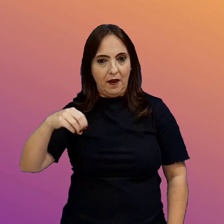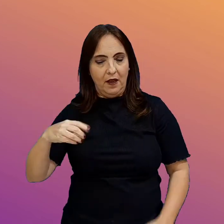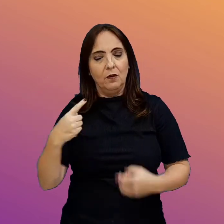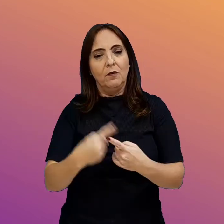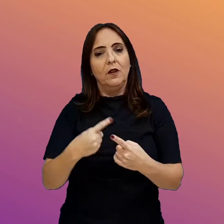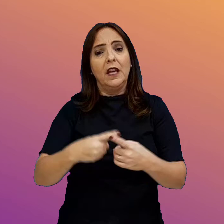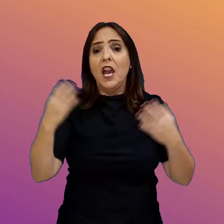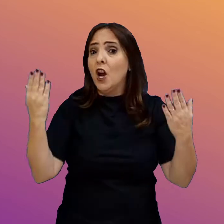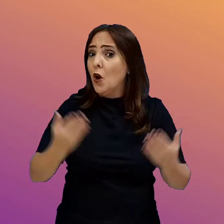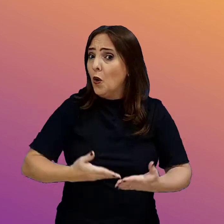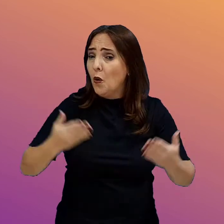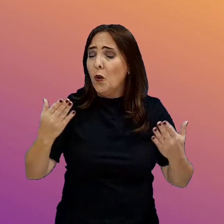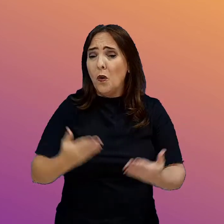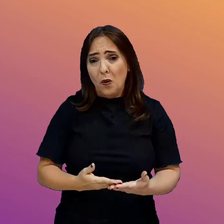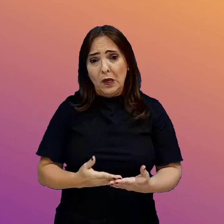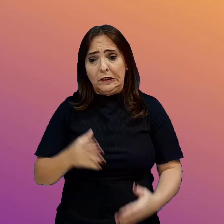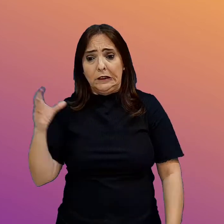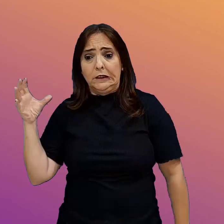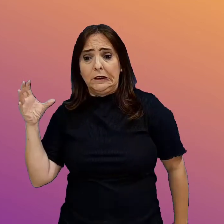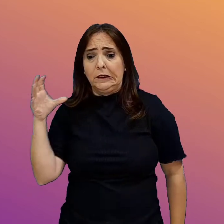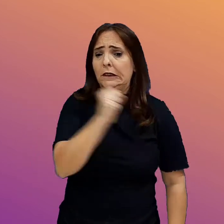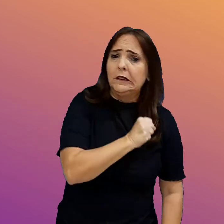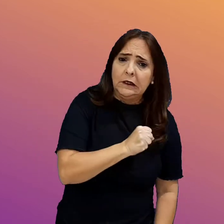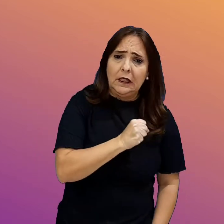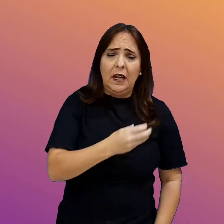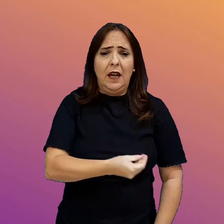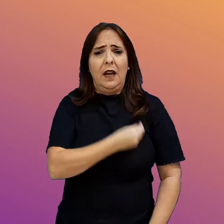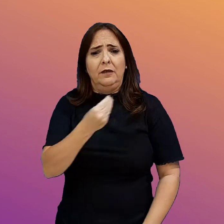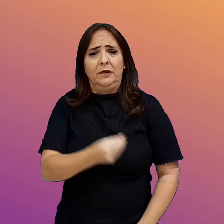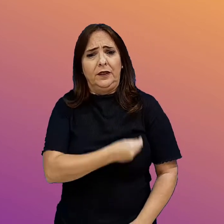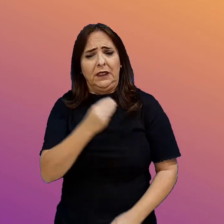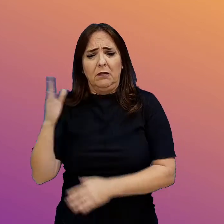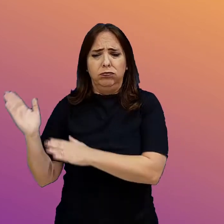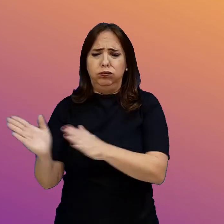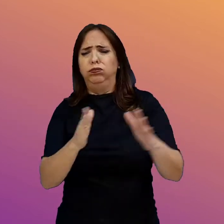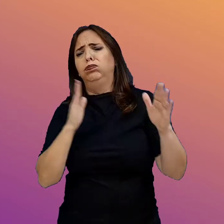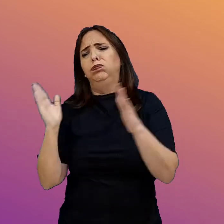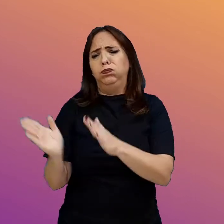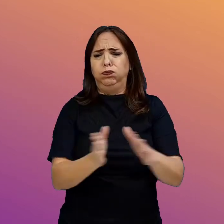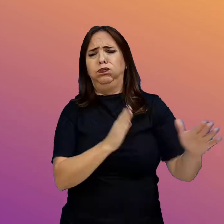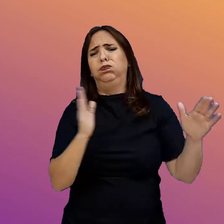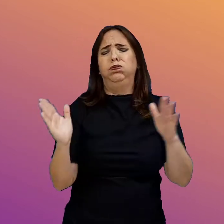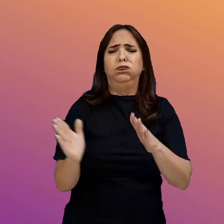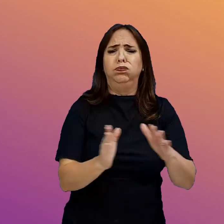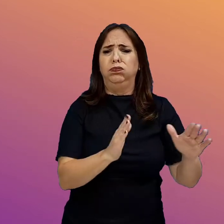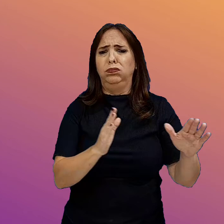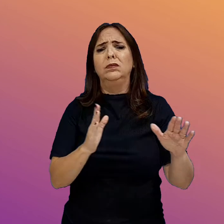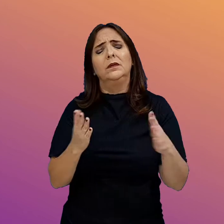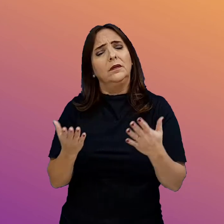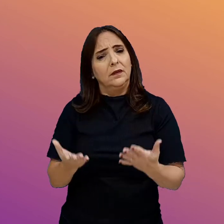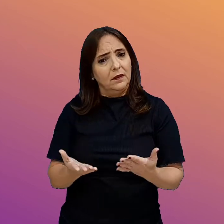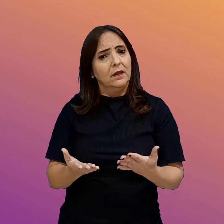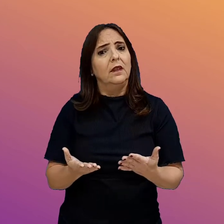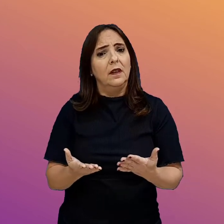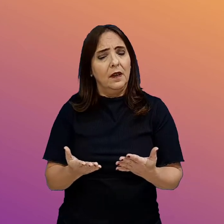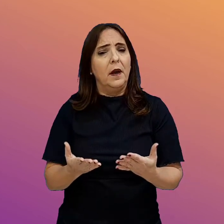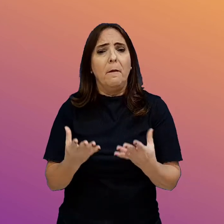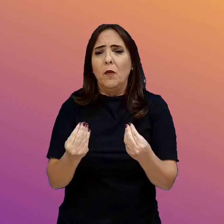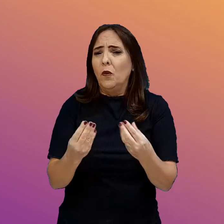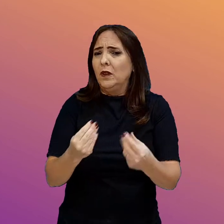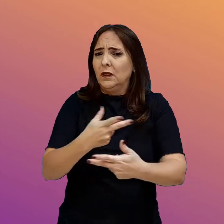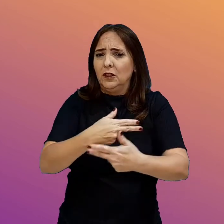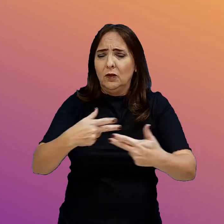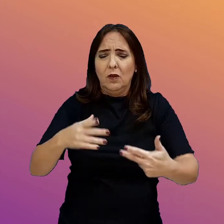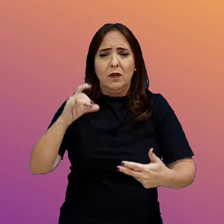corrido, onde se investe nos filhos muitas coisas materiais. Eu acho que não existe pai e